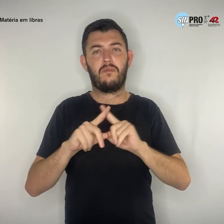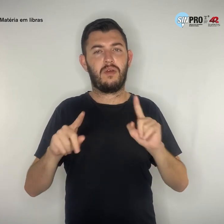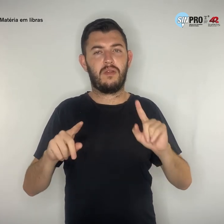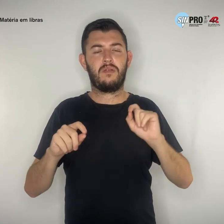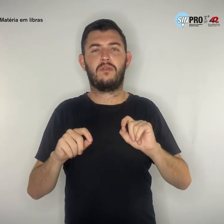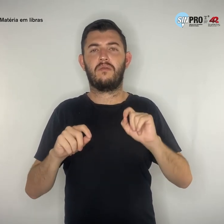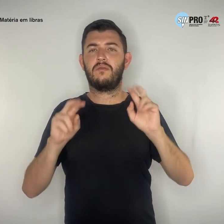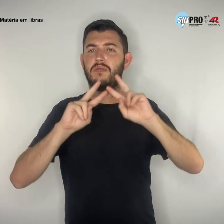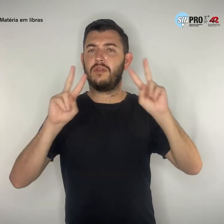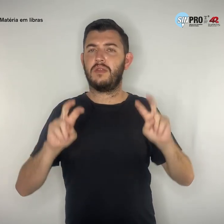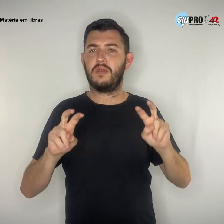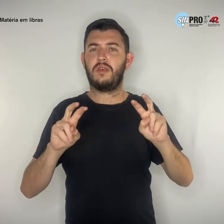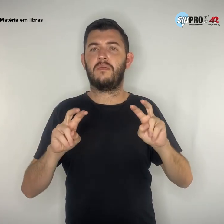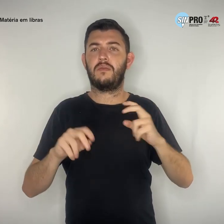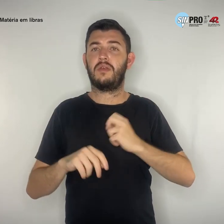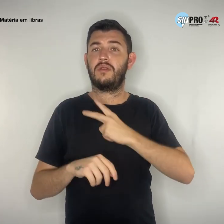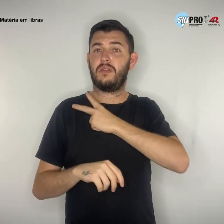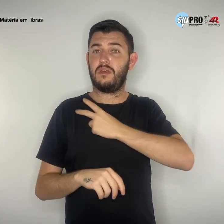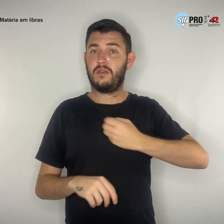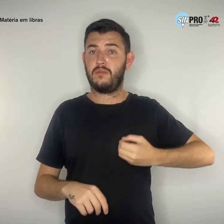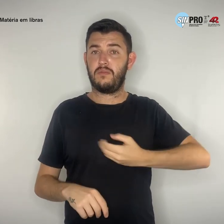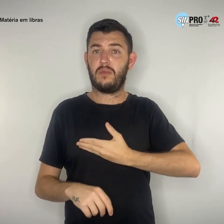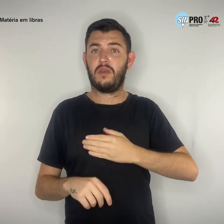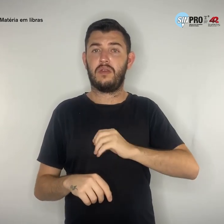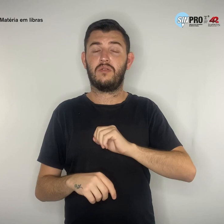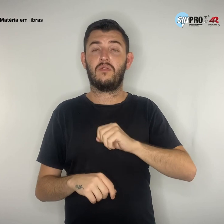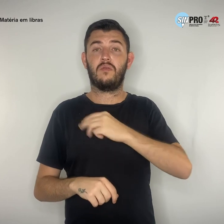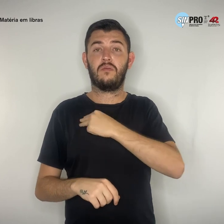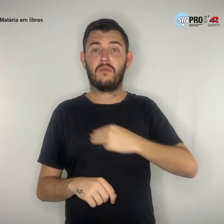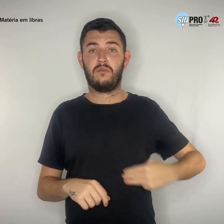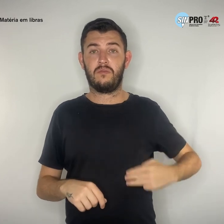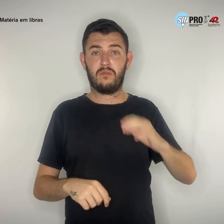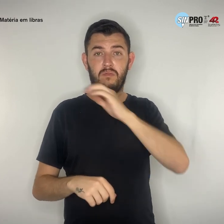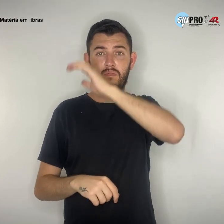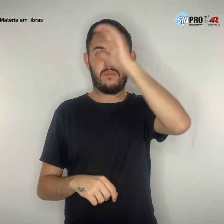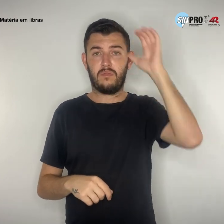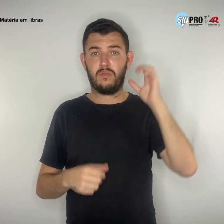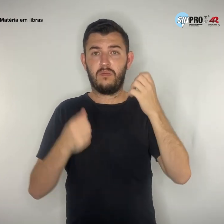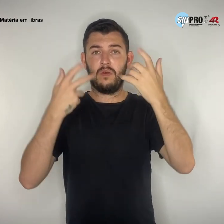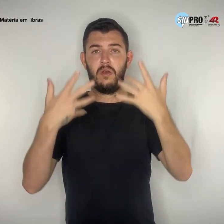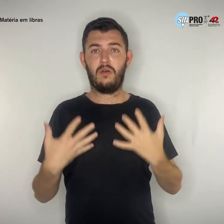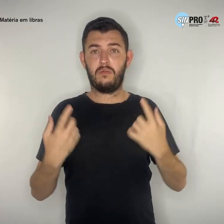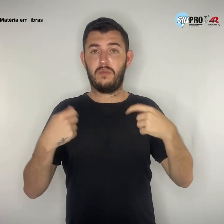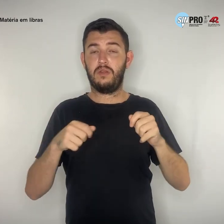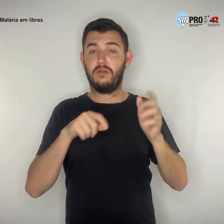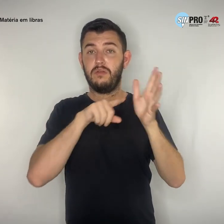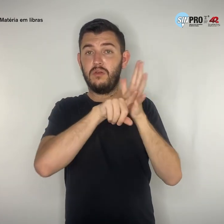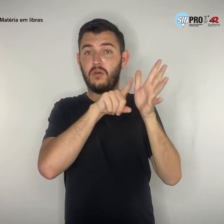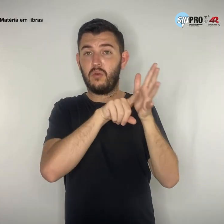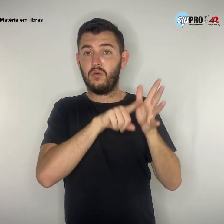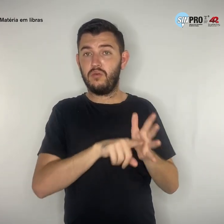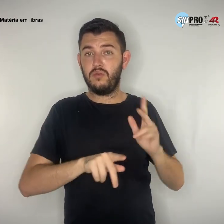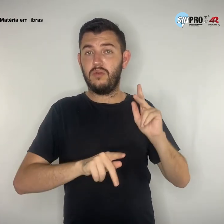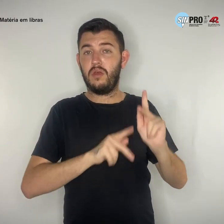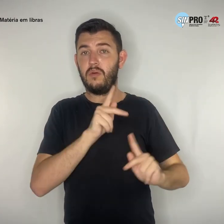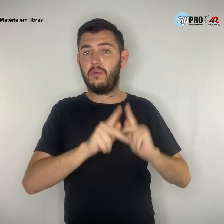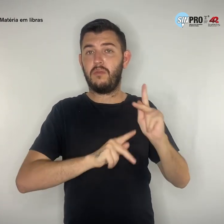ensino médio, Camilo disse que é preciso abrir uma consulta pública para a discussão sobre o